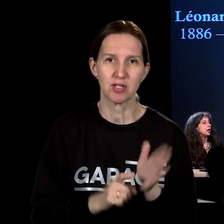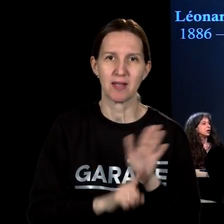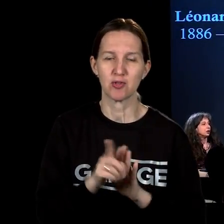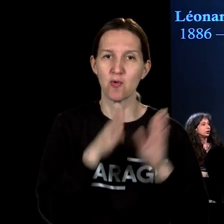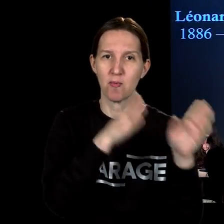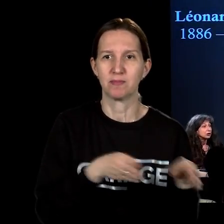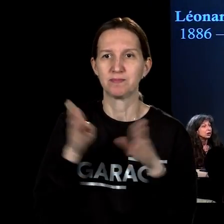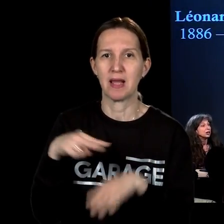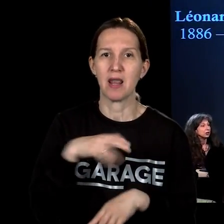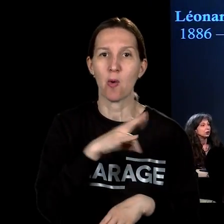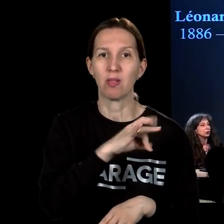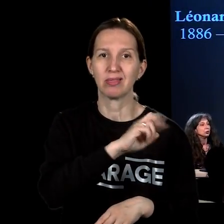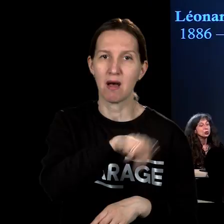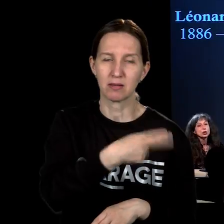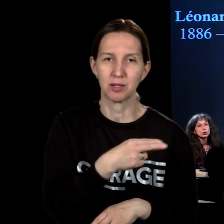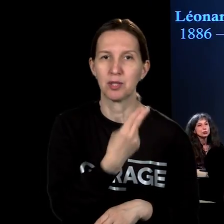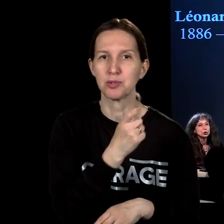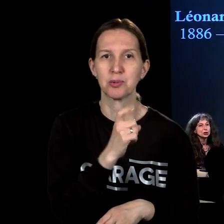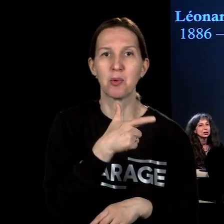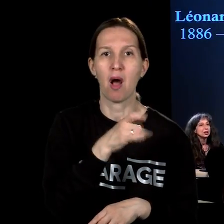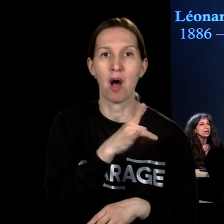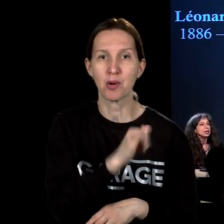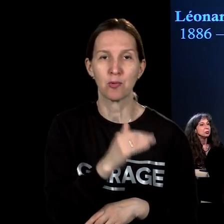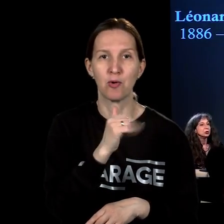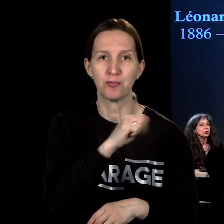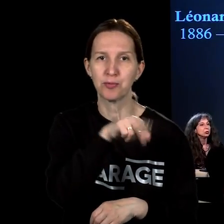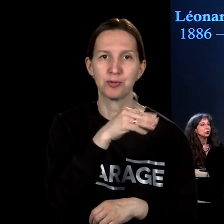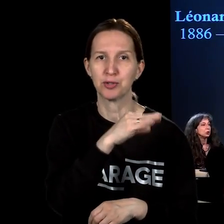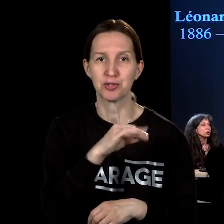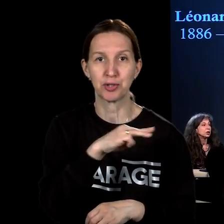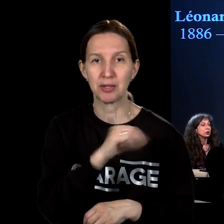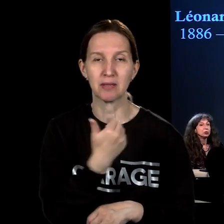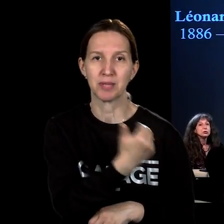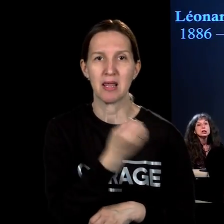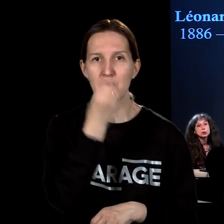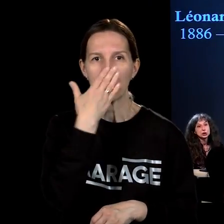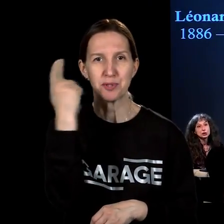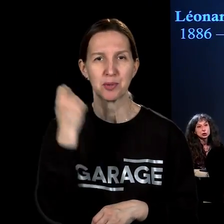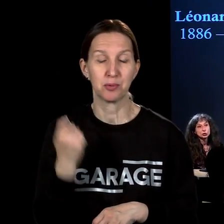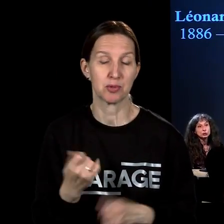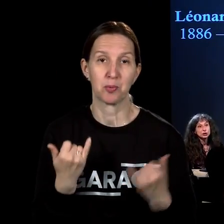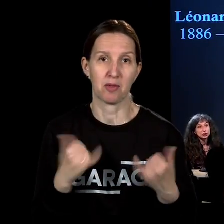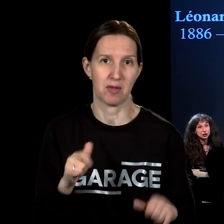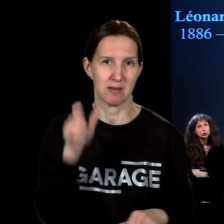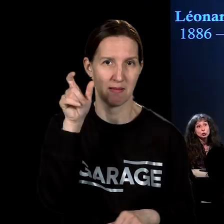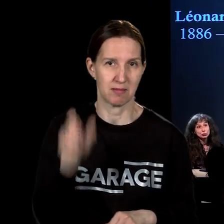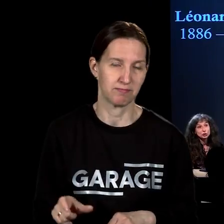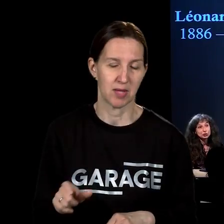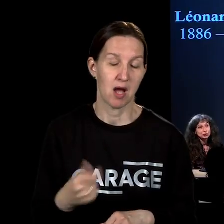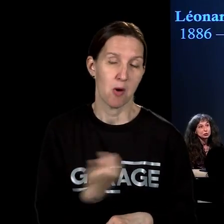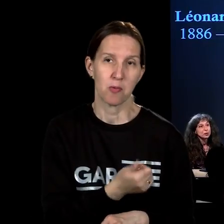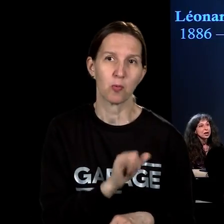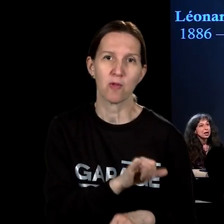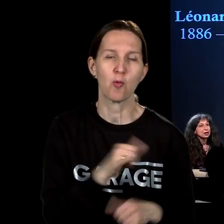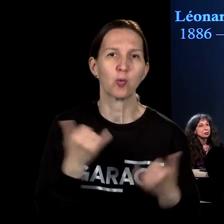персонажам. Леонард Цугухару Фуджита, японский художник, удивительный персонаж с удивительной историей